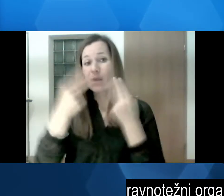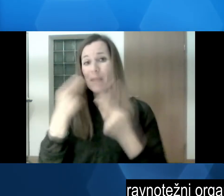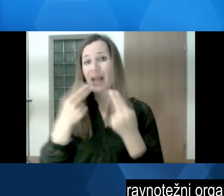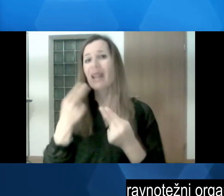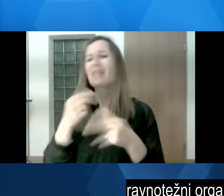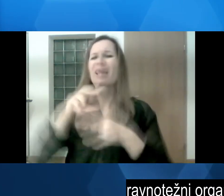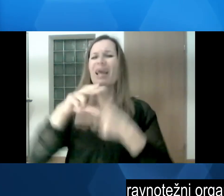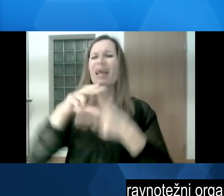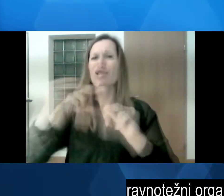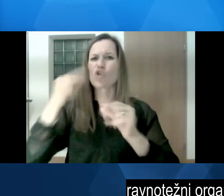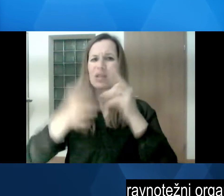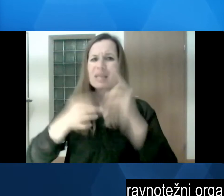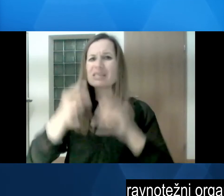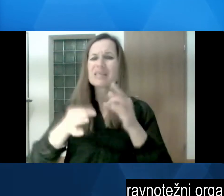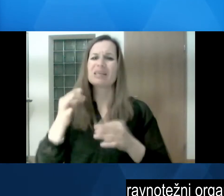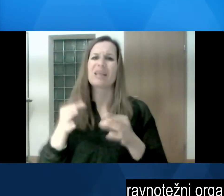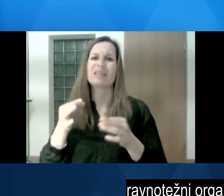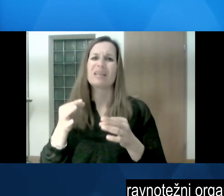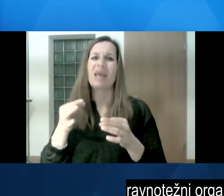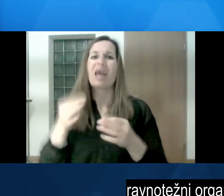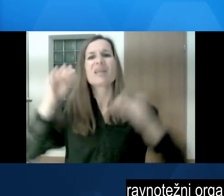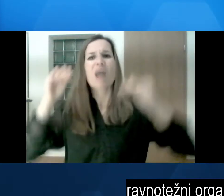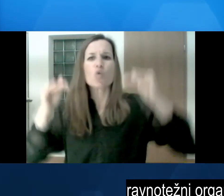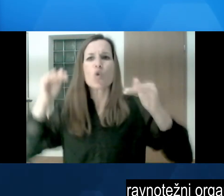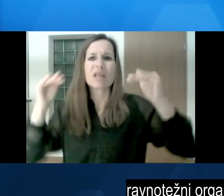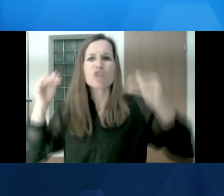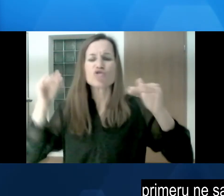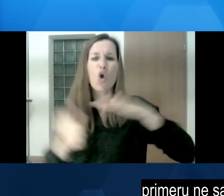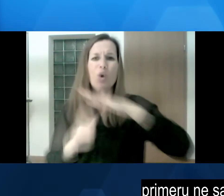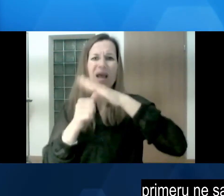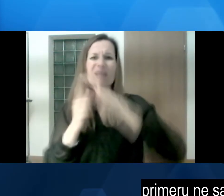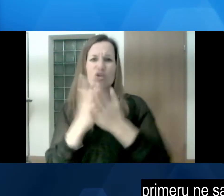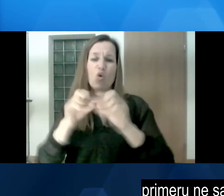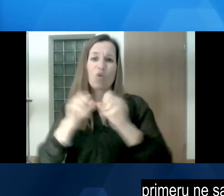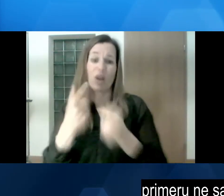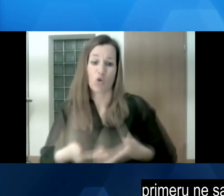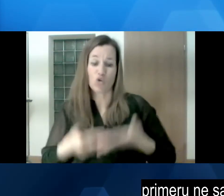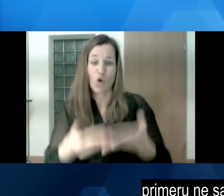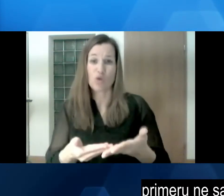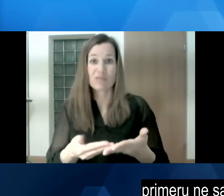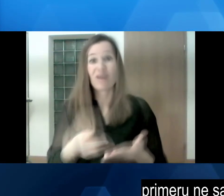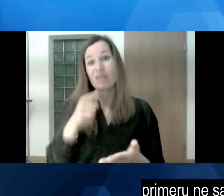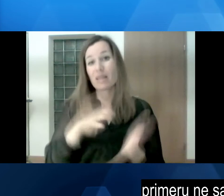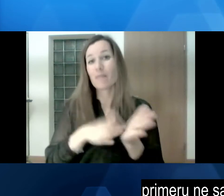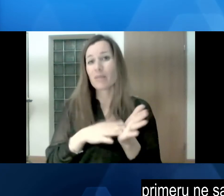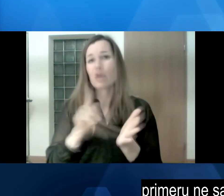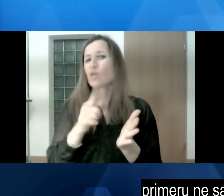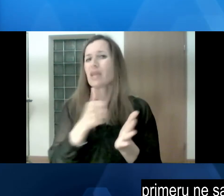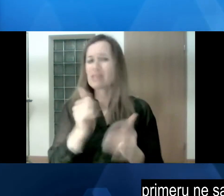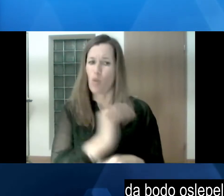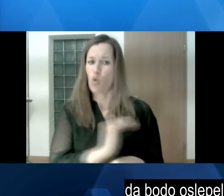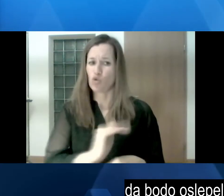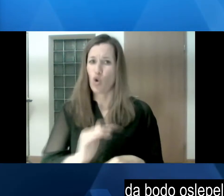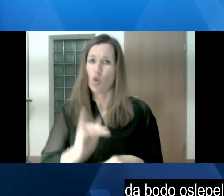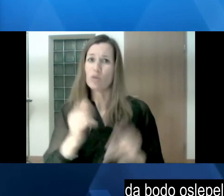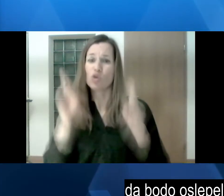ravnotežni organ, ki je okvarjen že od rojstva, in v tem izoliranem primeru ne samo otrokom, ki so gluhi in ki vemo,